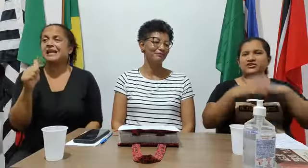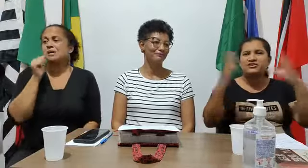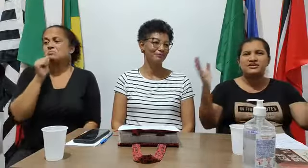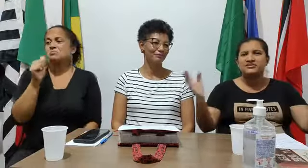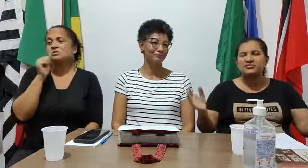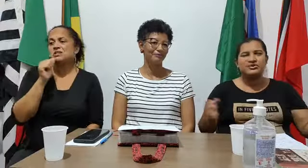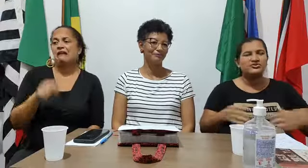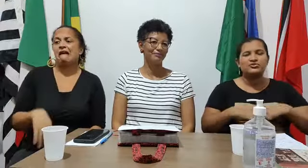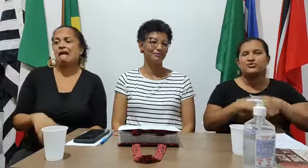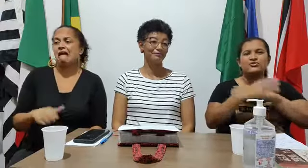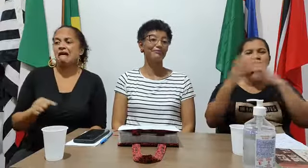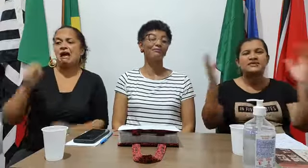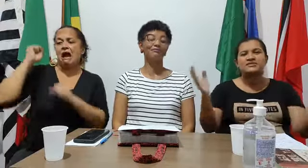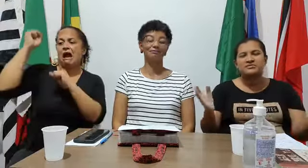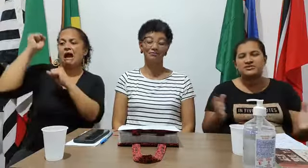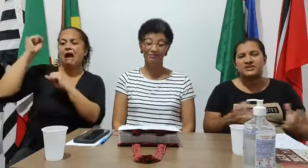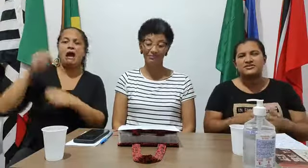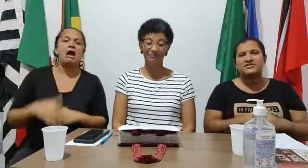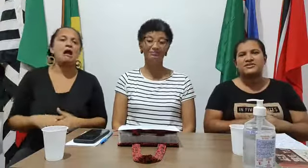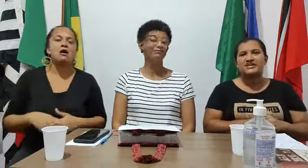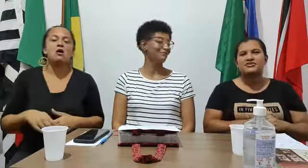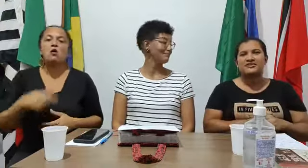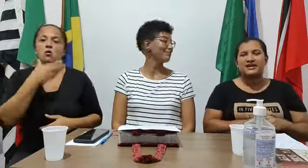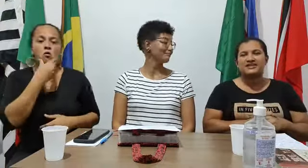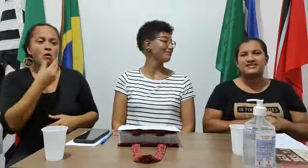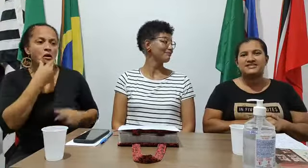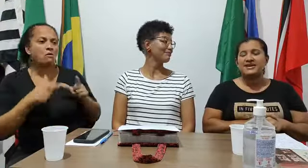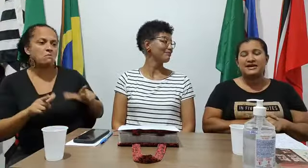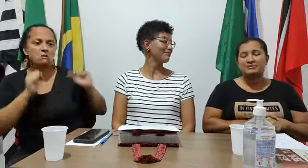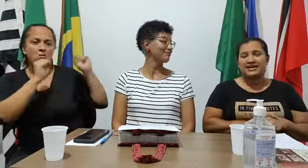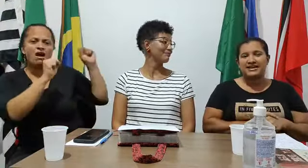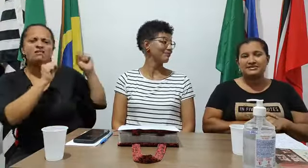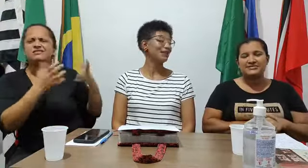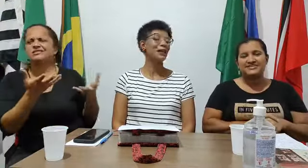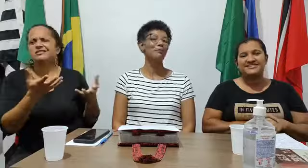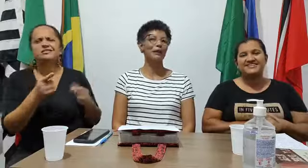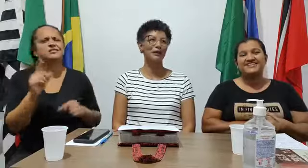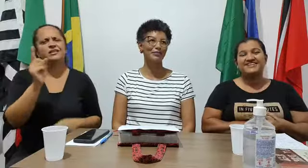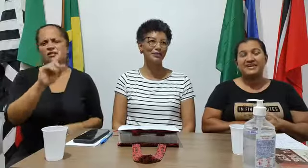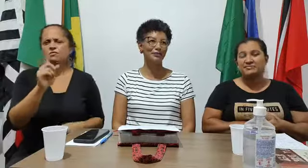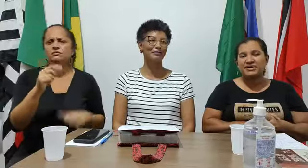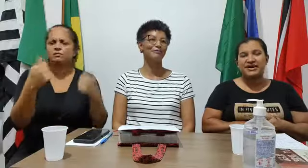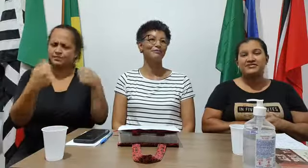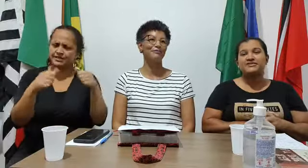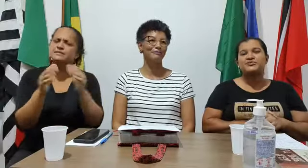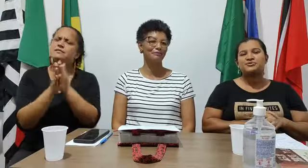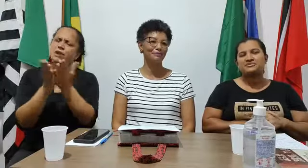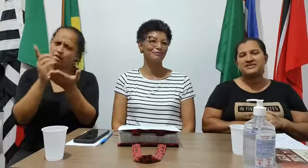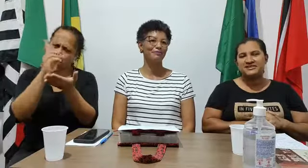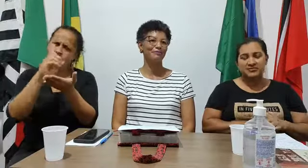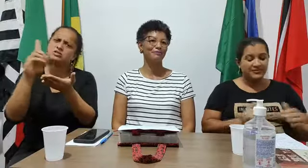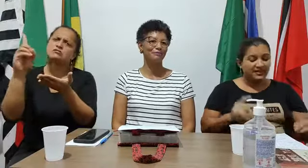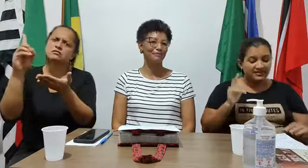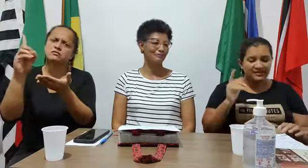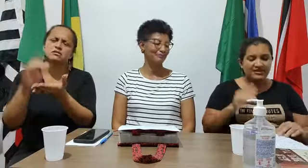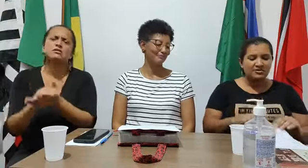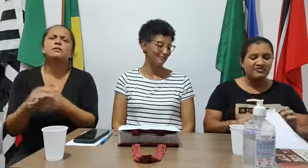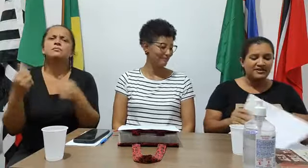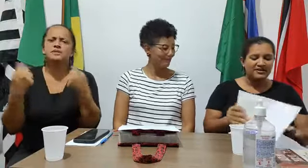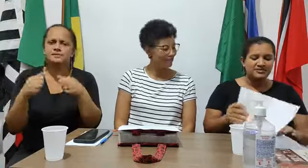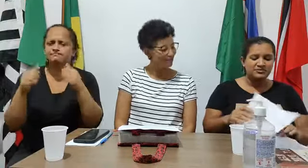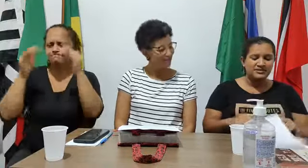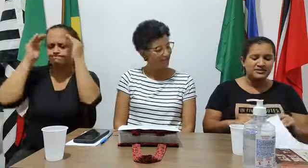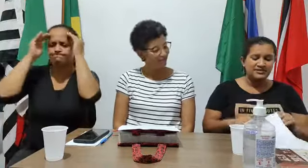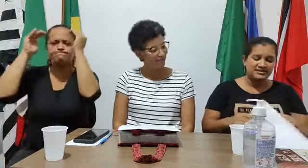e do machismo e de todos os ismos que a sociedade traz é a palavra. É a palavra, é a submissão. Tem até